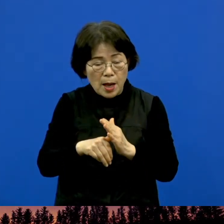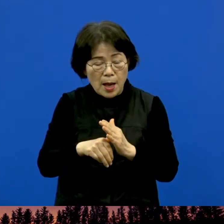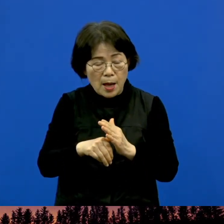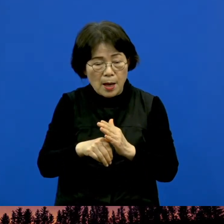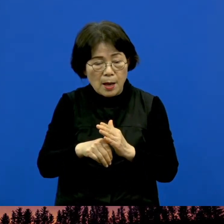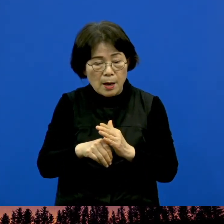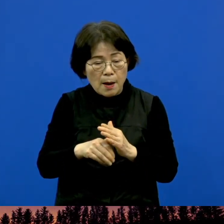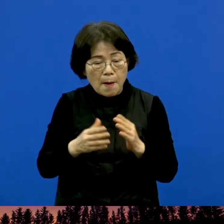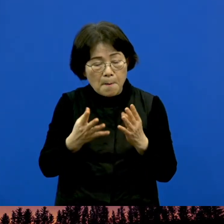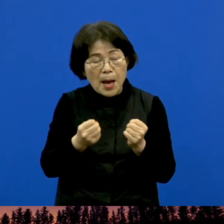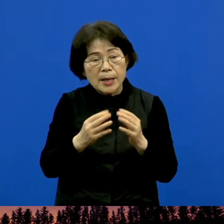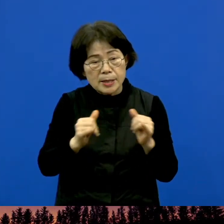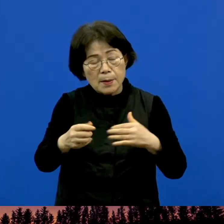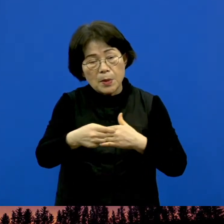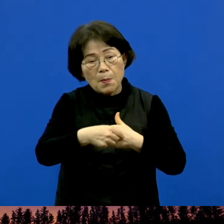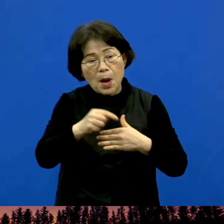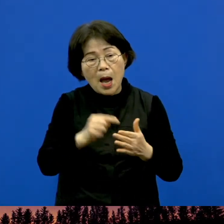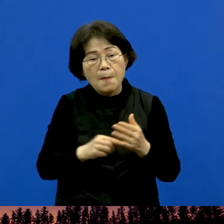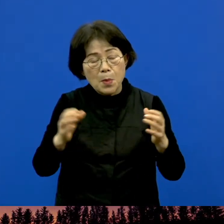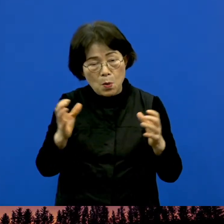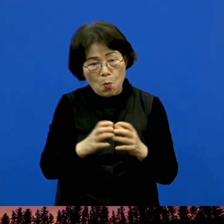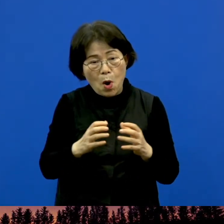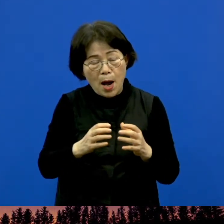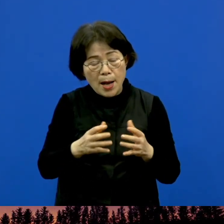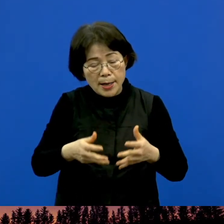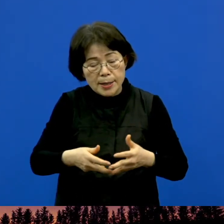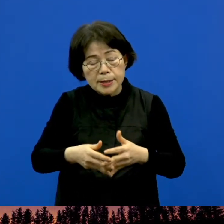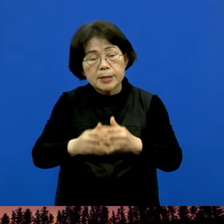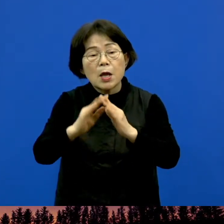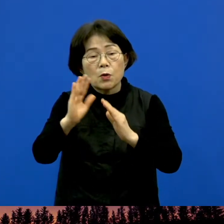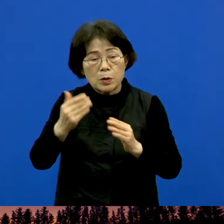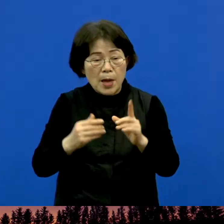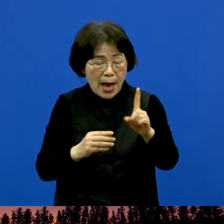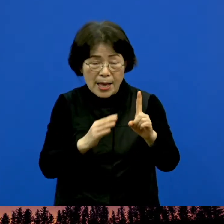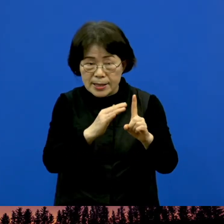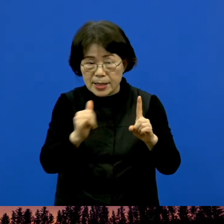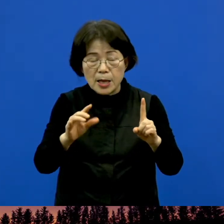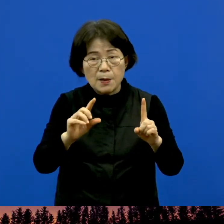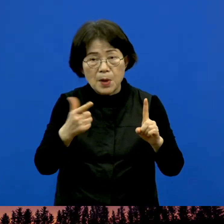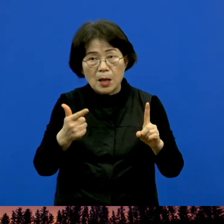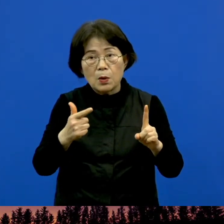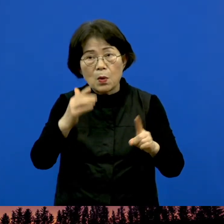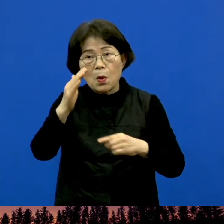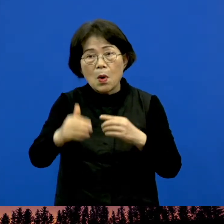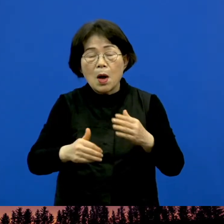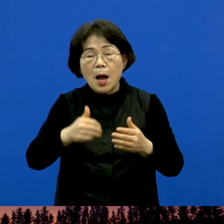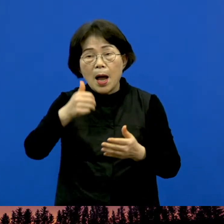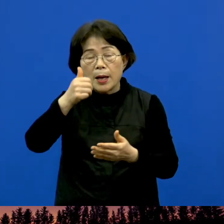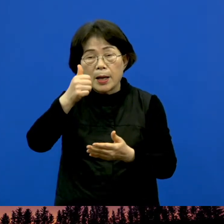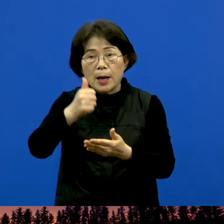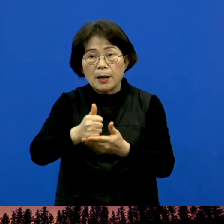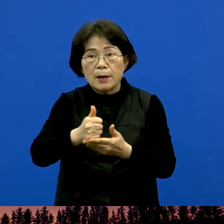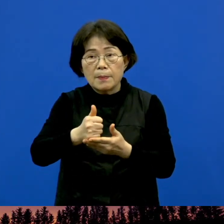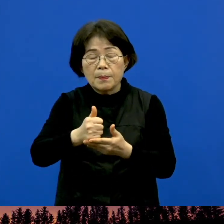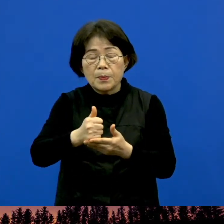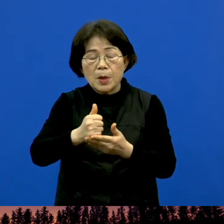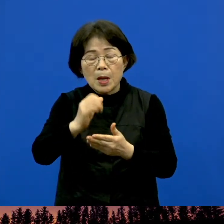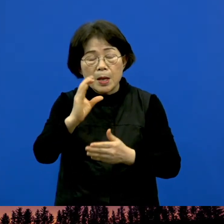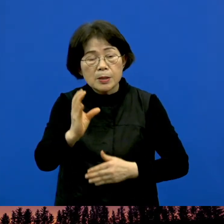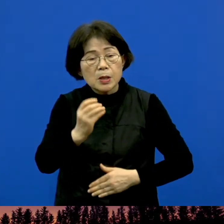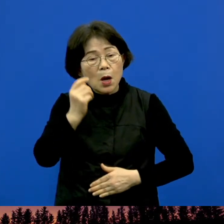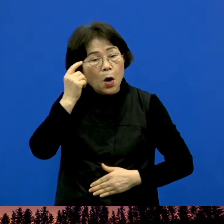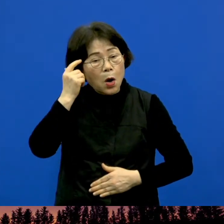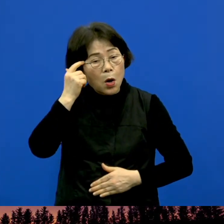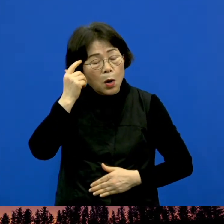일어난 것입니다. 어느 한 사람의 리그가 아니다. 자, 이런 것은 바로 하나님을 닮은 것이죠. 성부, 성자,